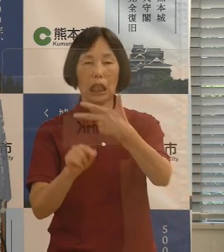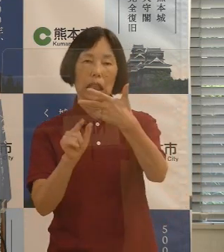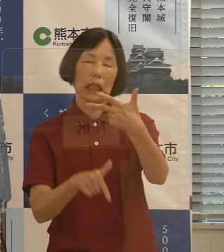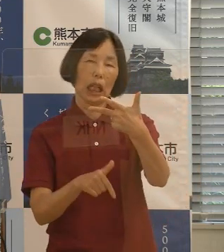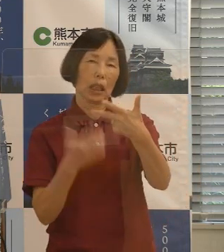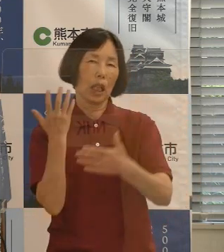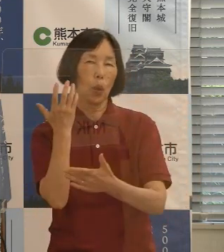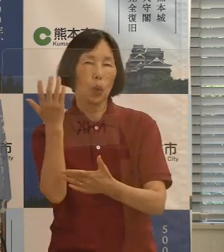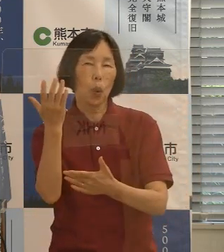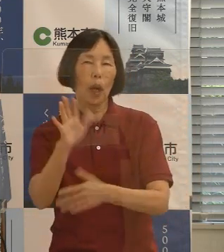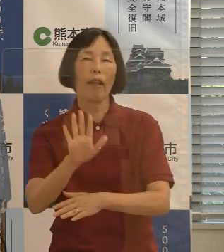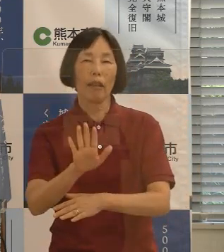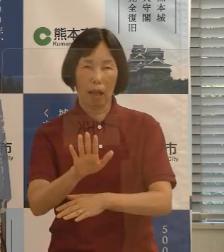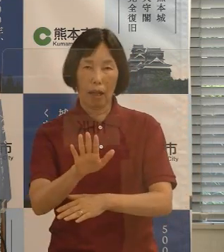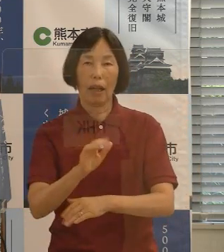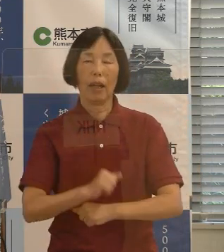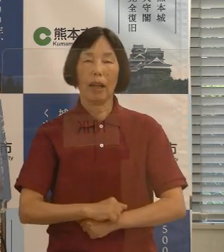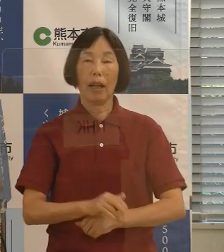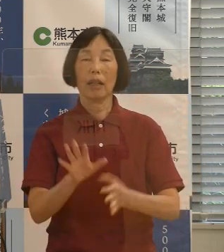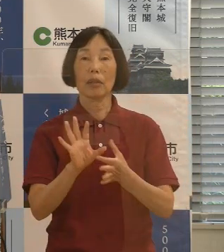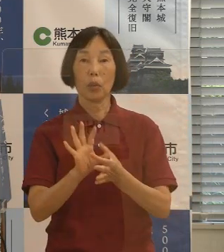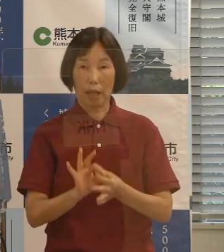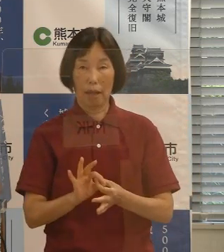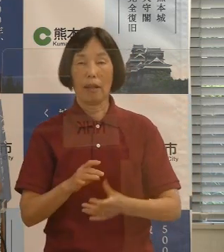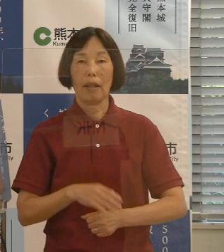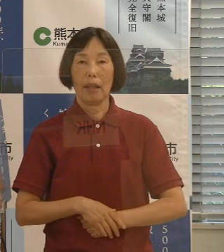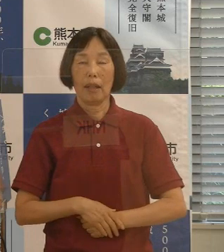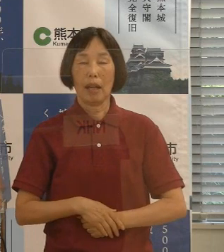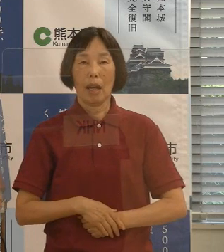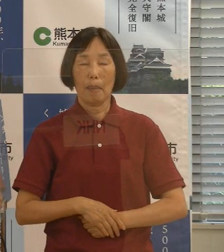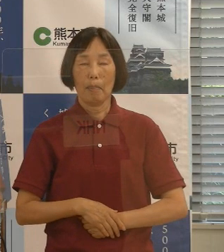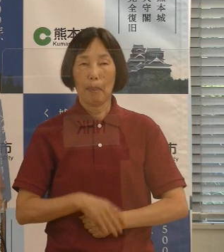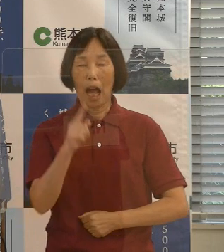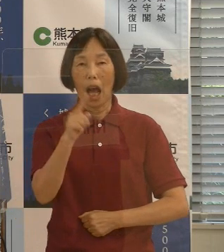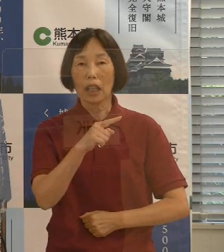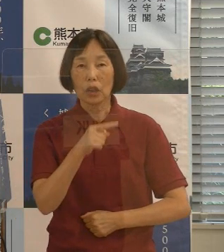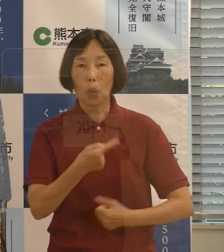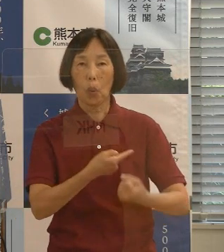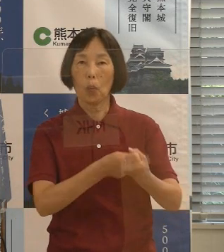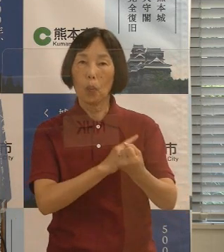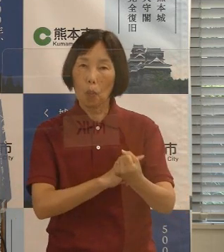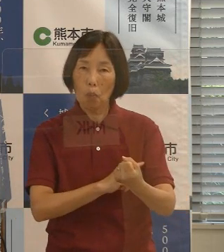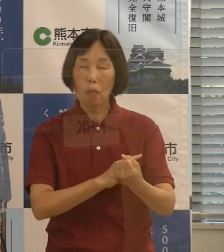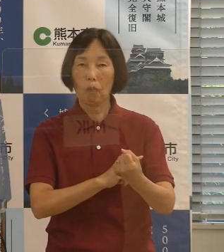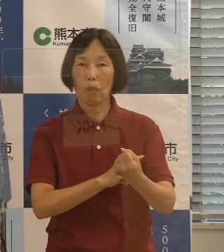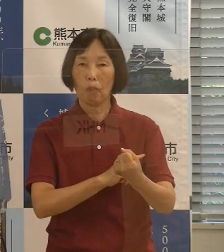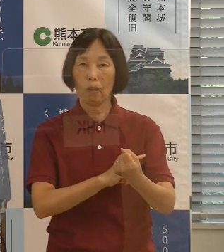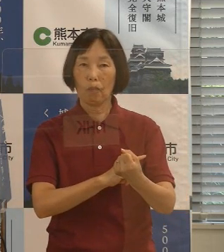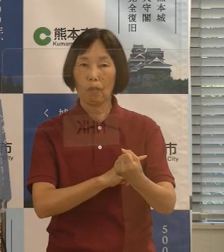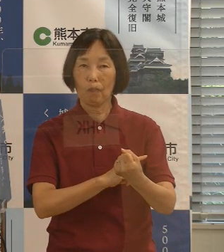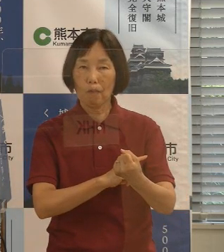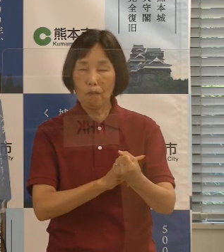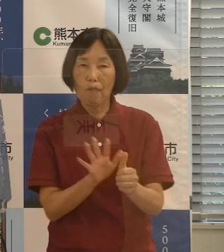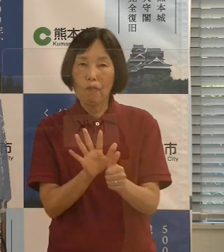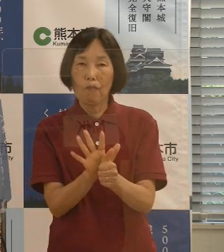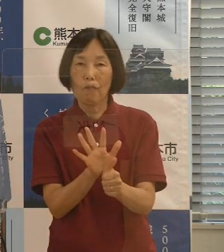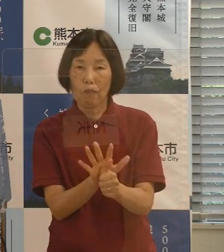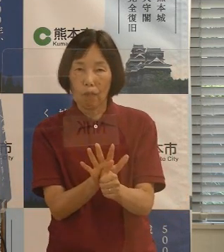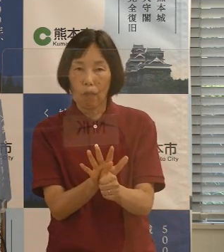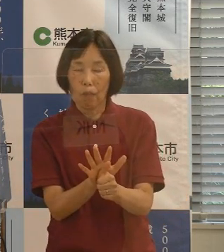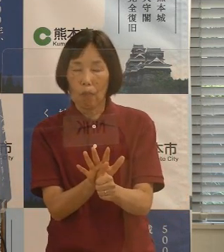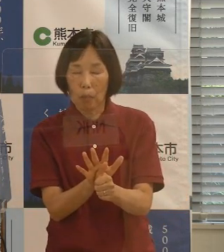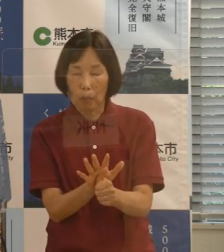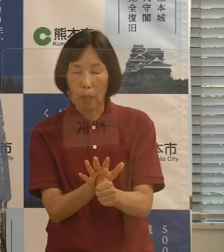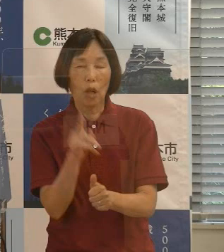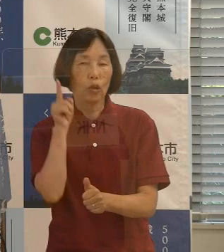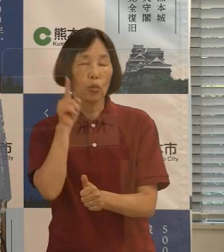していましたので、まあ、そういう意味ではマンパワー的なですね、充当というのも比較的、ここまで順調